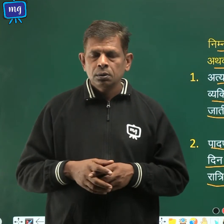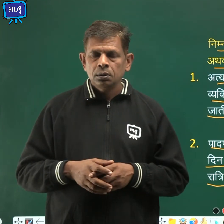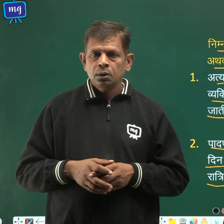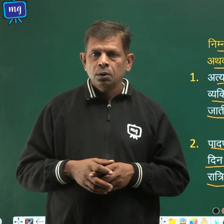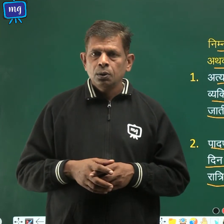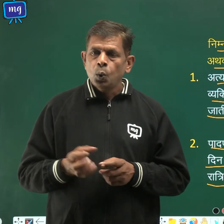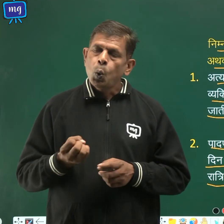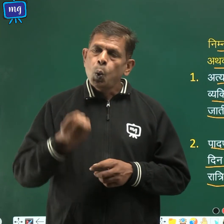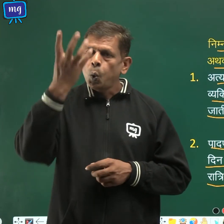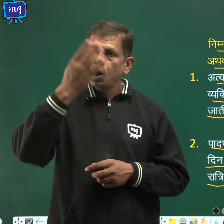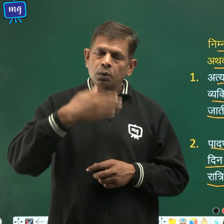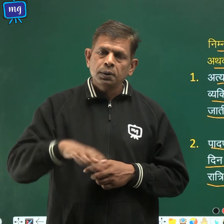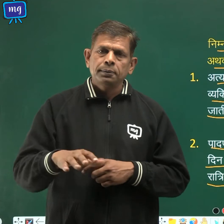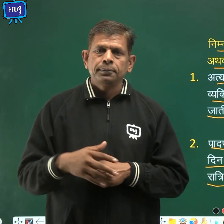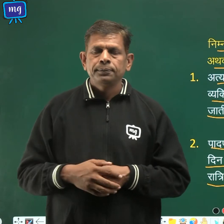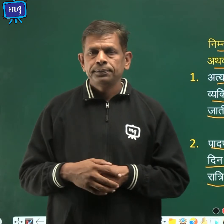दिन में होता है,